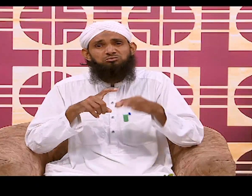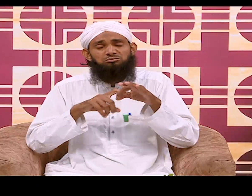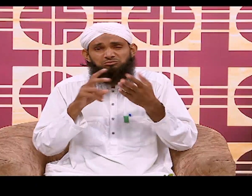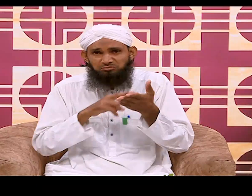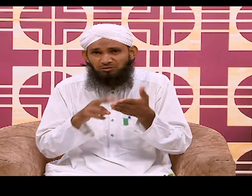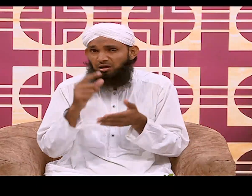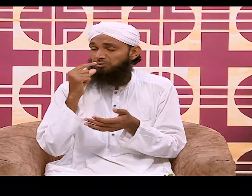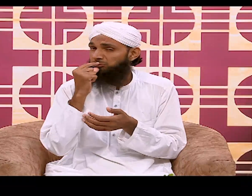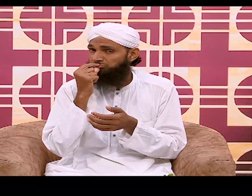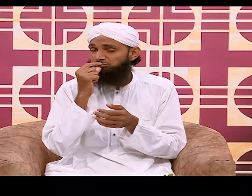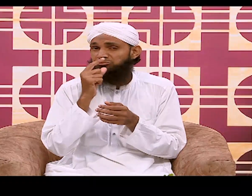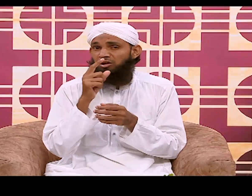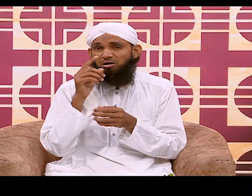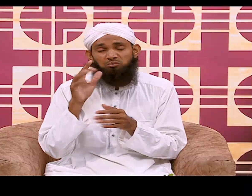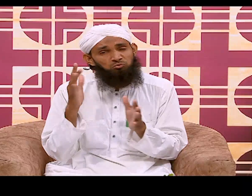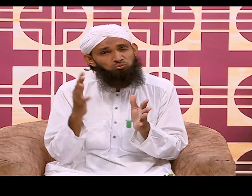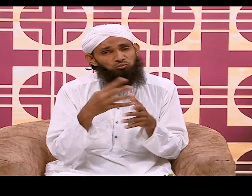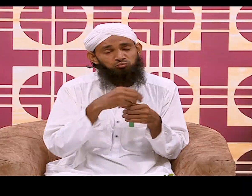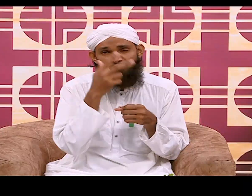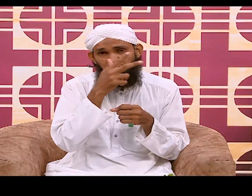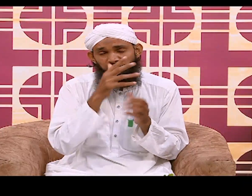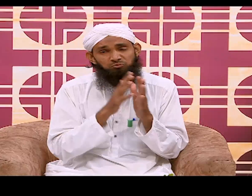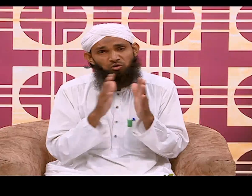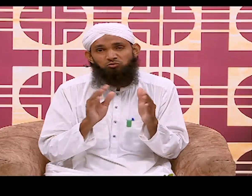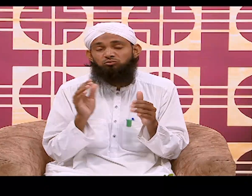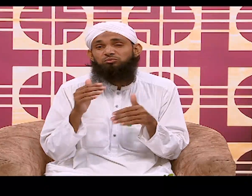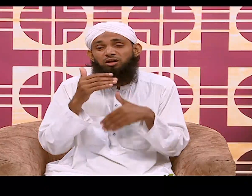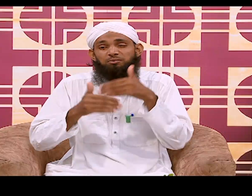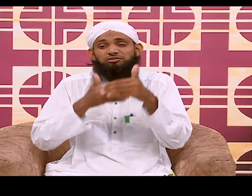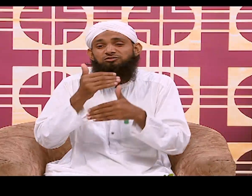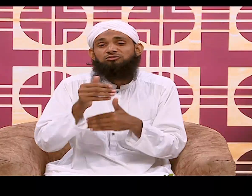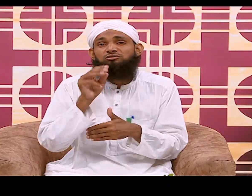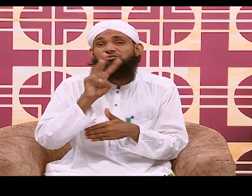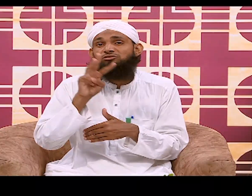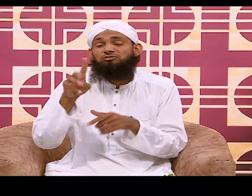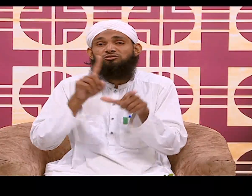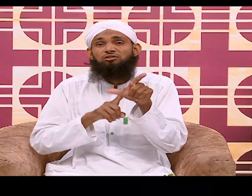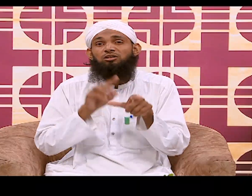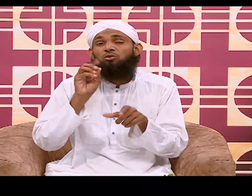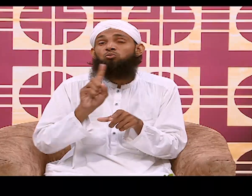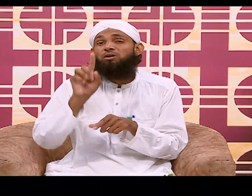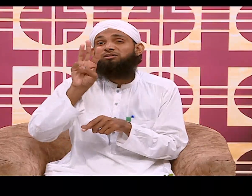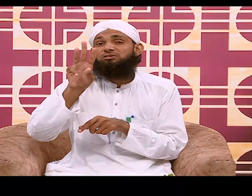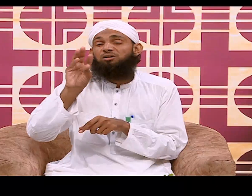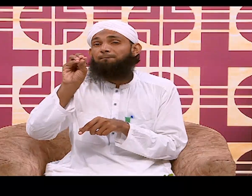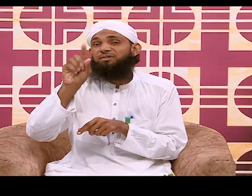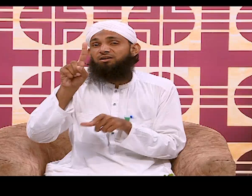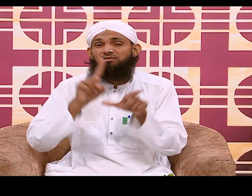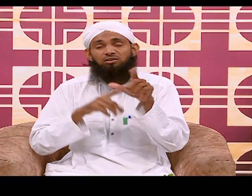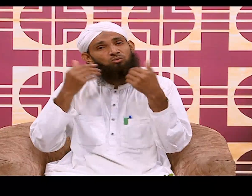جب آپ کی عمر مبارک 51 سال ہوئی، آپ رحمت اللہ علیہ کو پھر ایک حکم ملا اور آپ کی زندگی